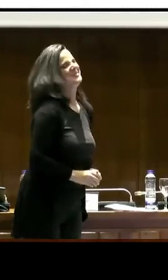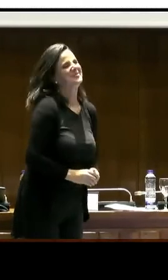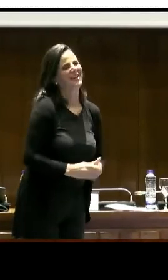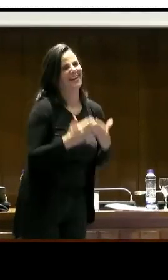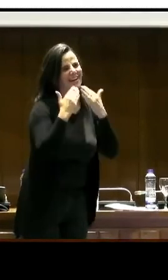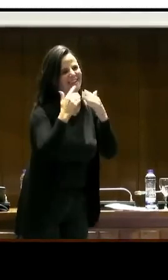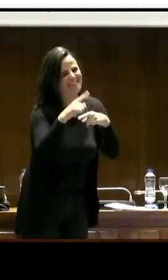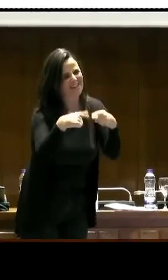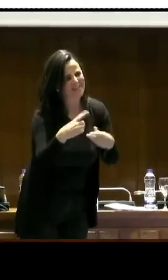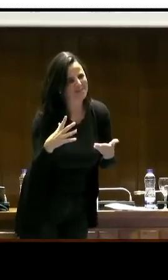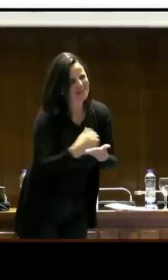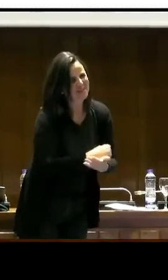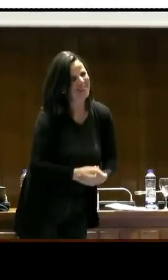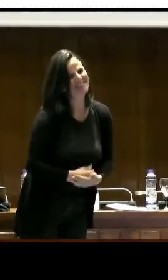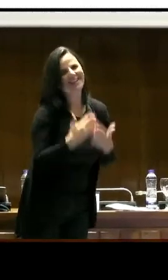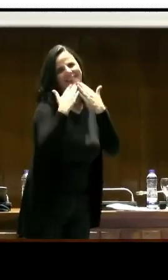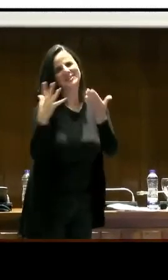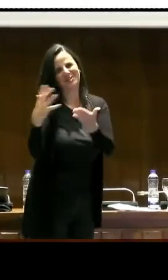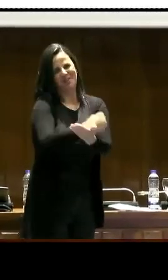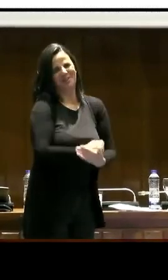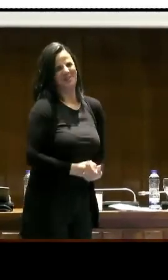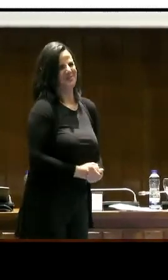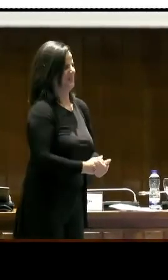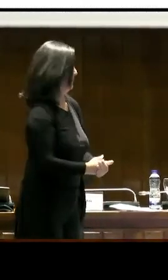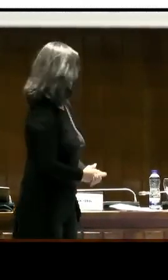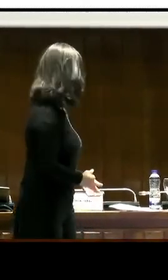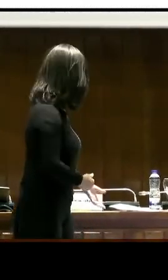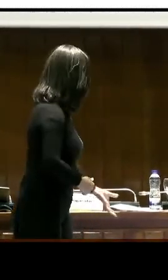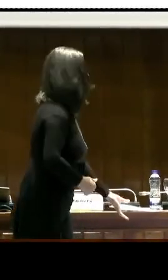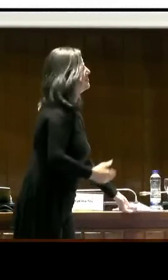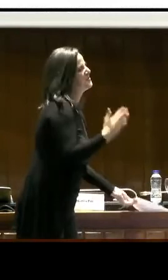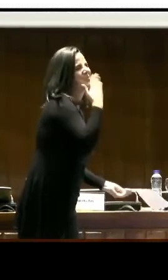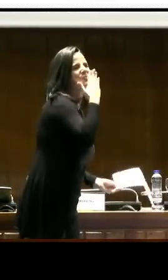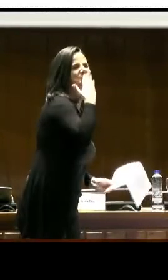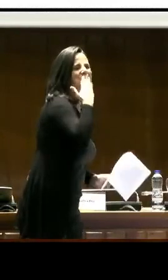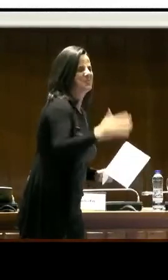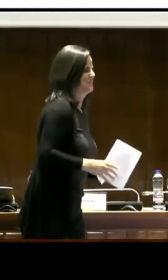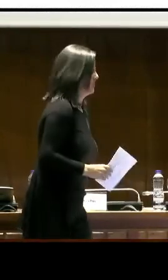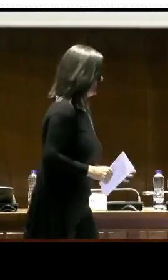Y a Ángel, por supuesto, en primer lugar. A la familia por haber venido. Gracias a todos, gracias.